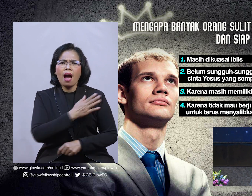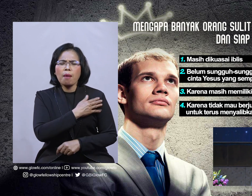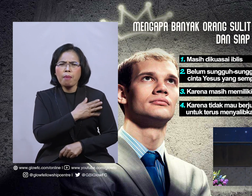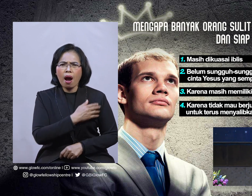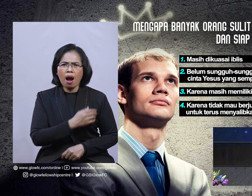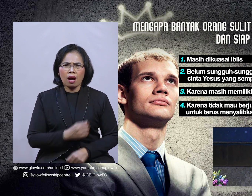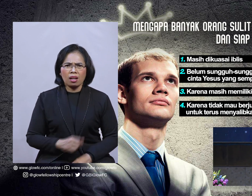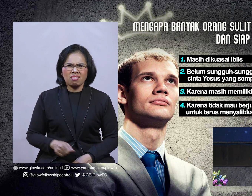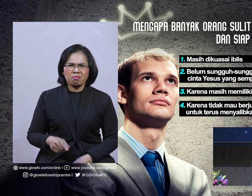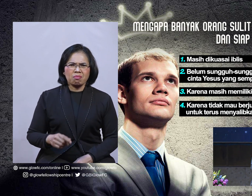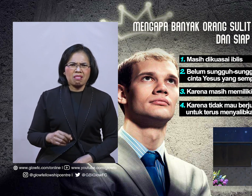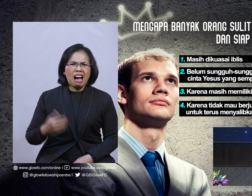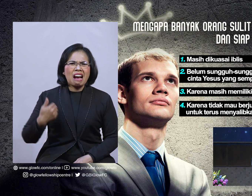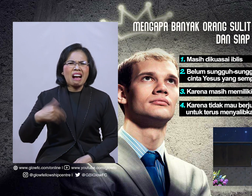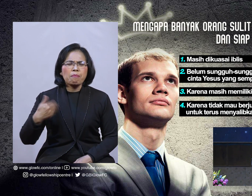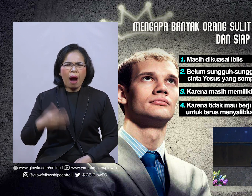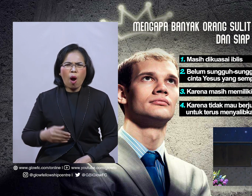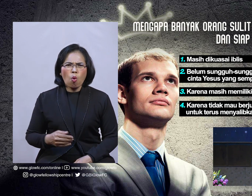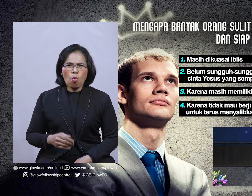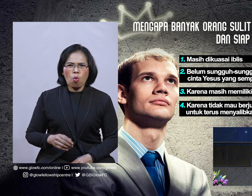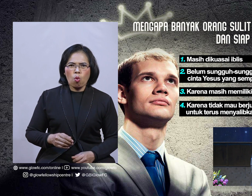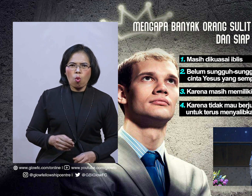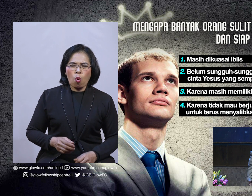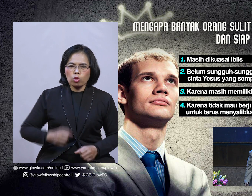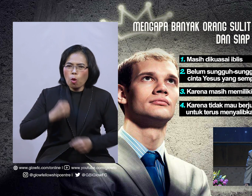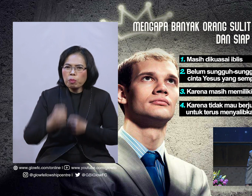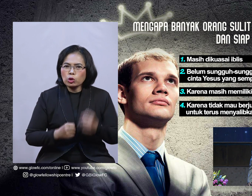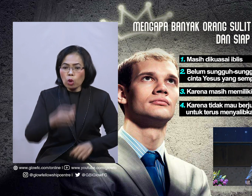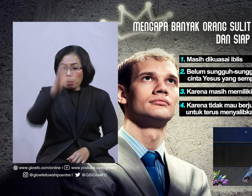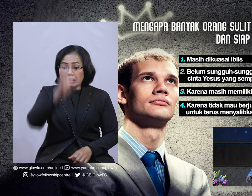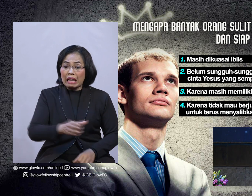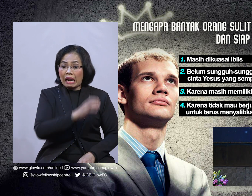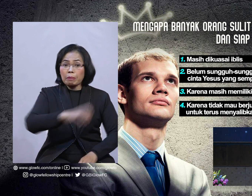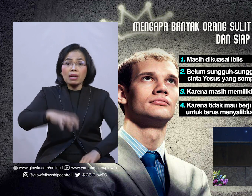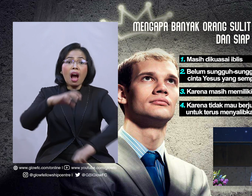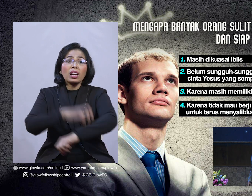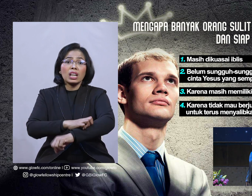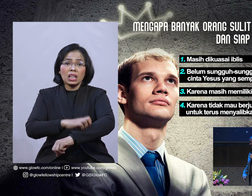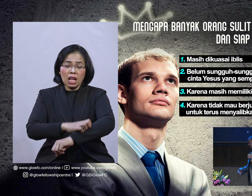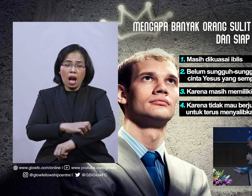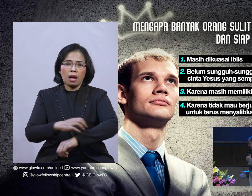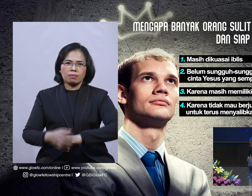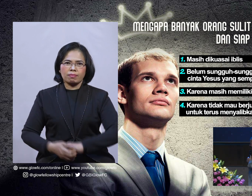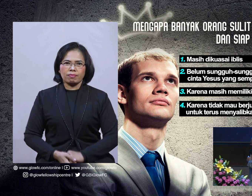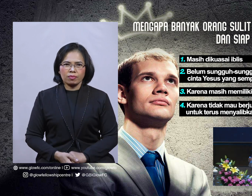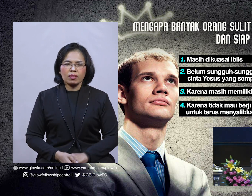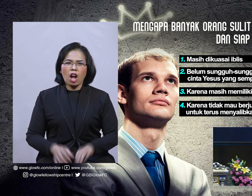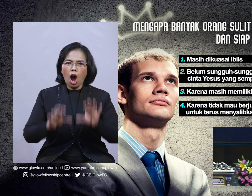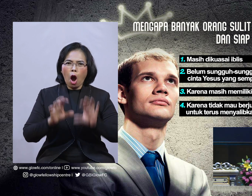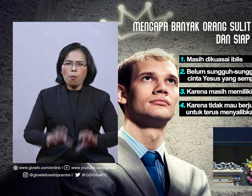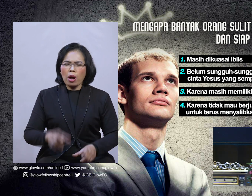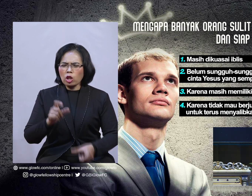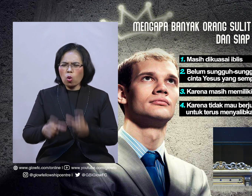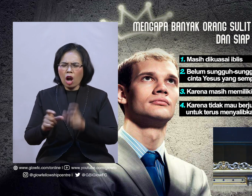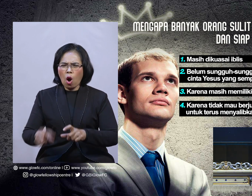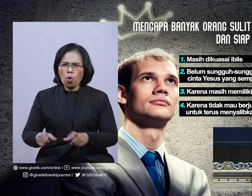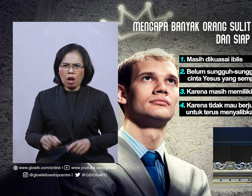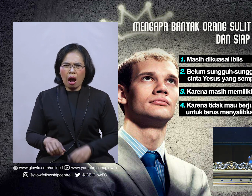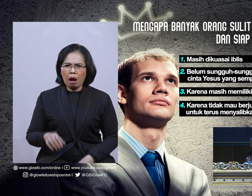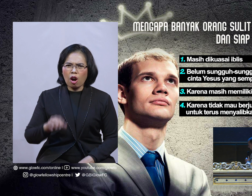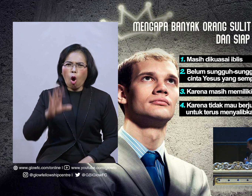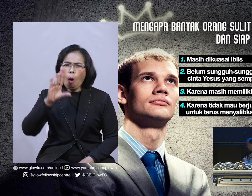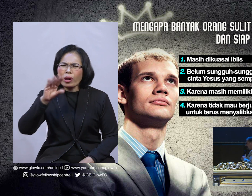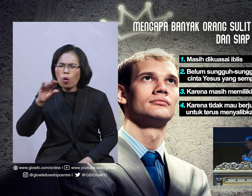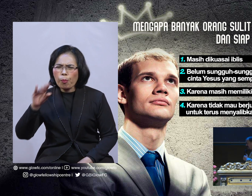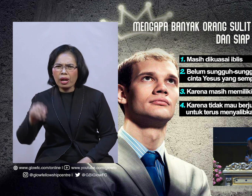terus berjuang untuk menyalibkan dagingnya dia bilang ya saksikan Manusia Biasa pendeta namanya manusia biasa yang kadangkala masih emosi